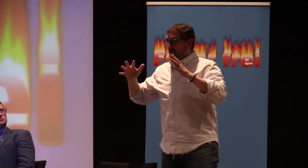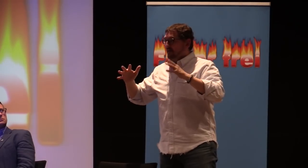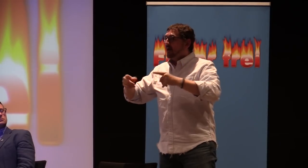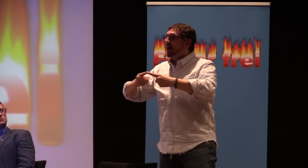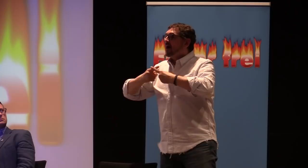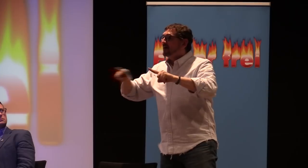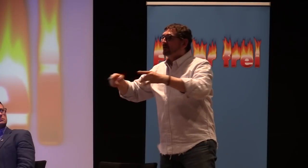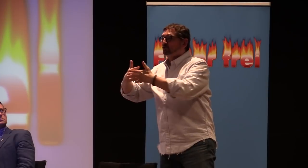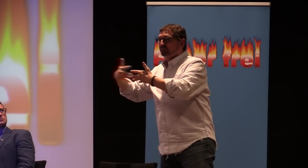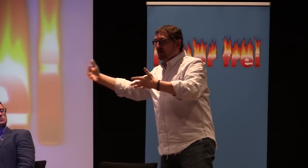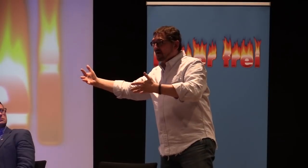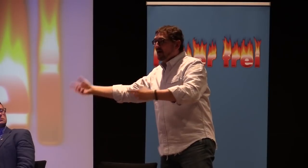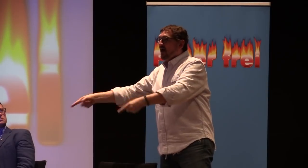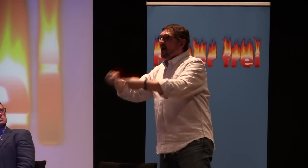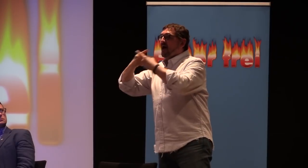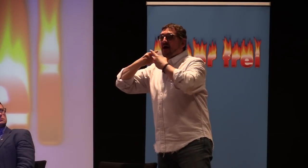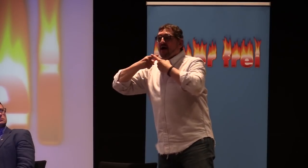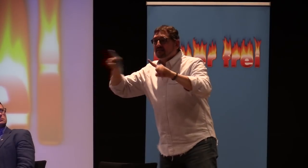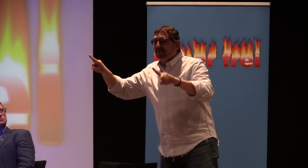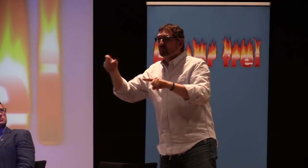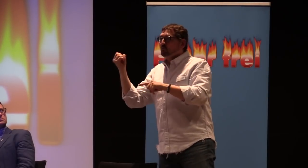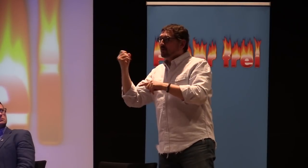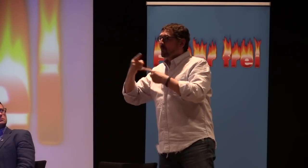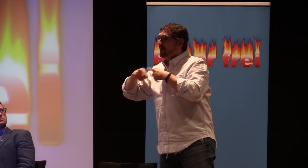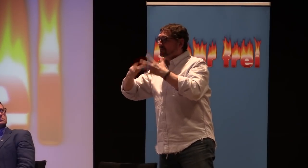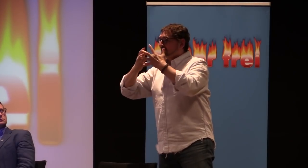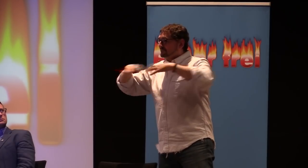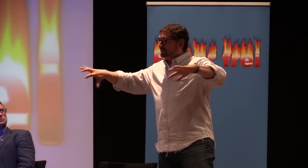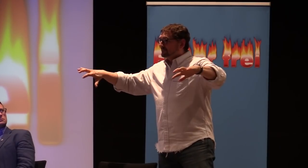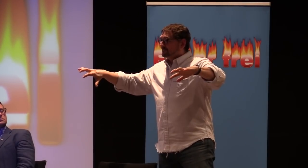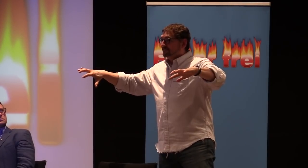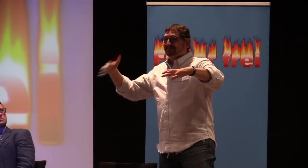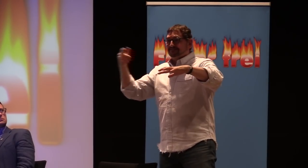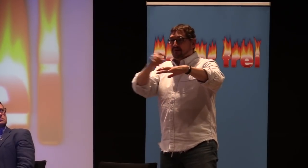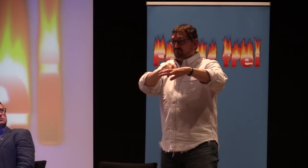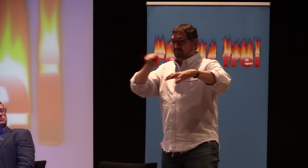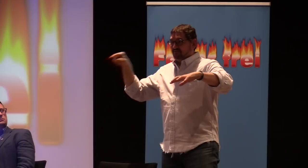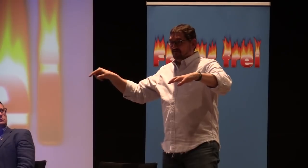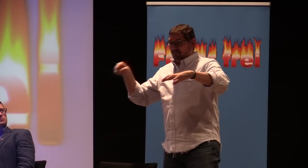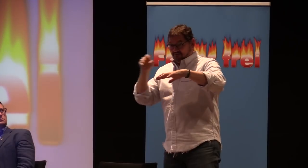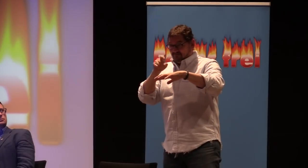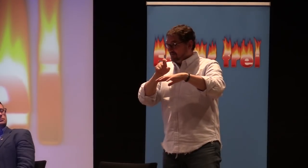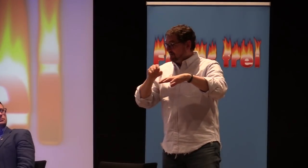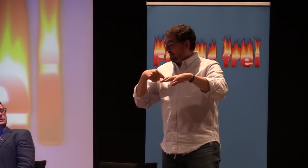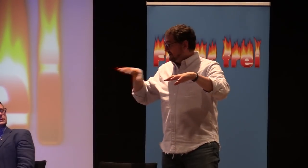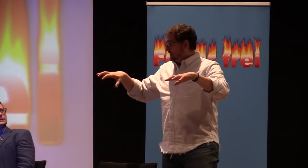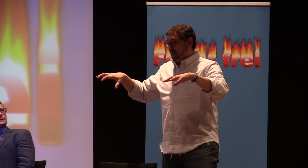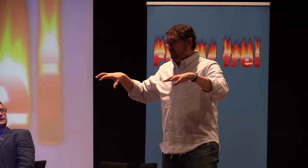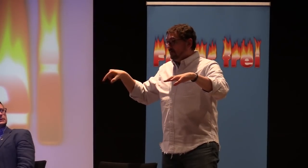klappt das schon sehr, sehr gut. Aber wir in der Gebärdensprachgemeinschaft, wir haben eine andere Kultur, wir haben eine andere Sprache und ich denke, das kann man einfach